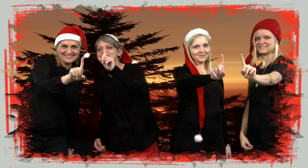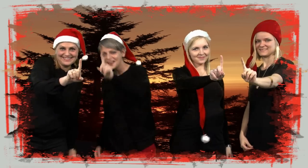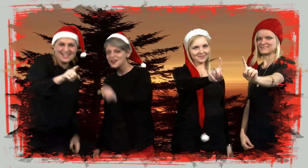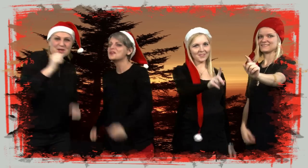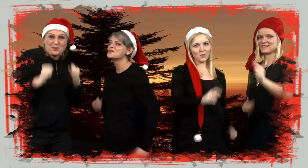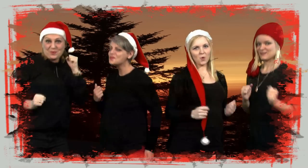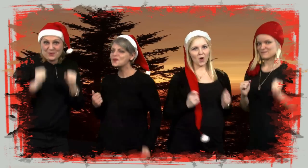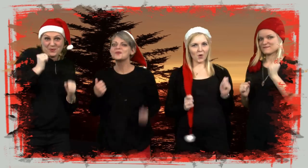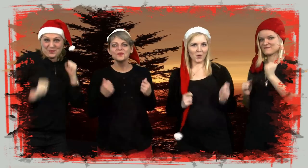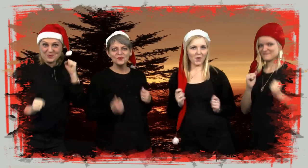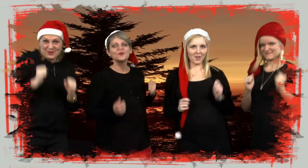þér Ó